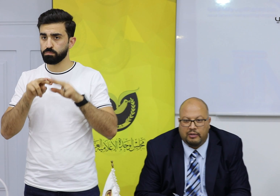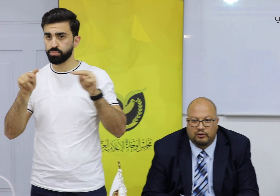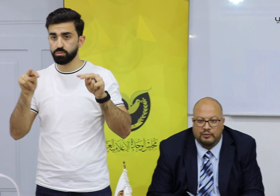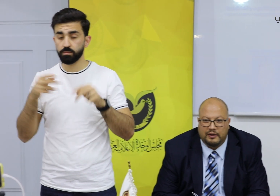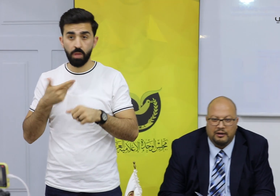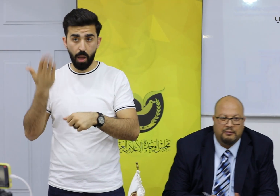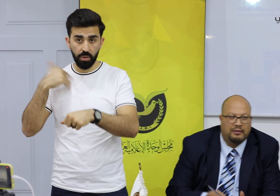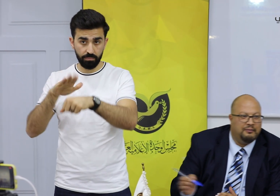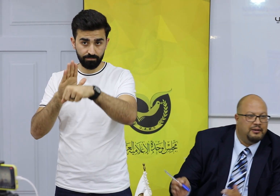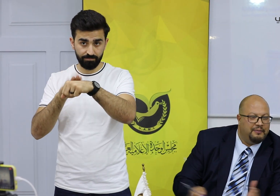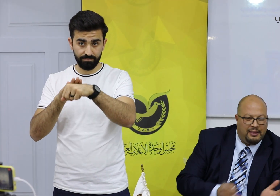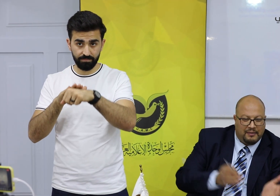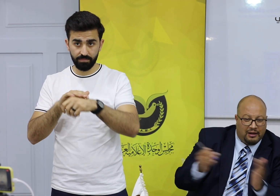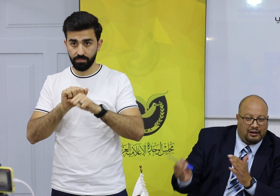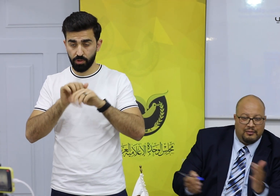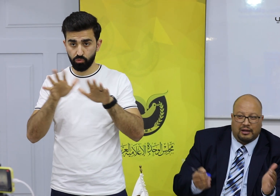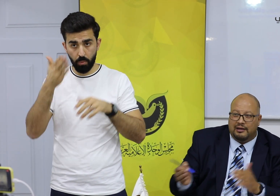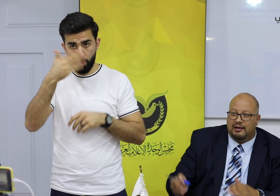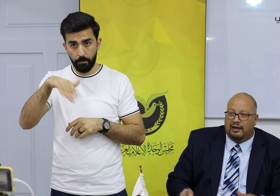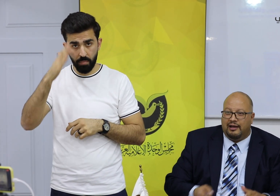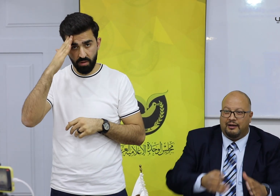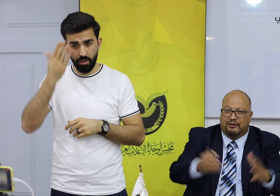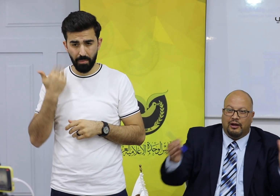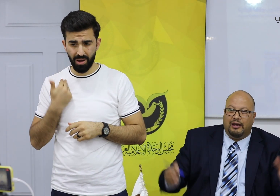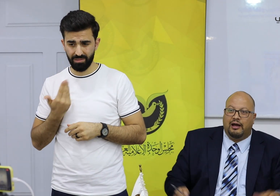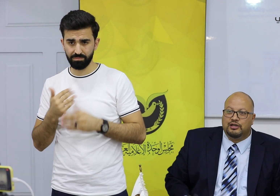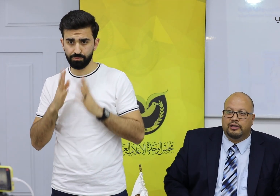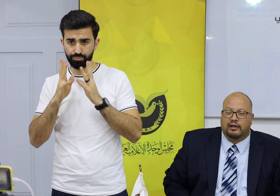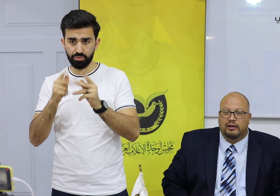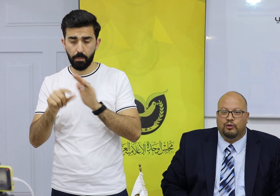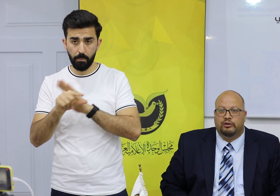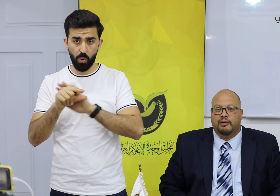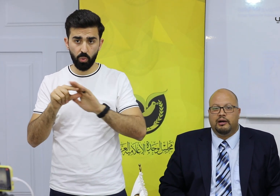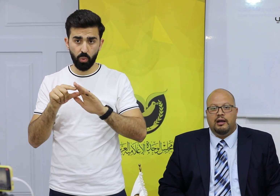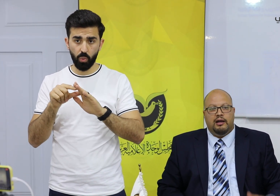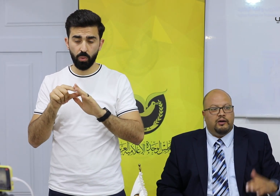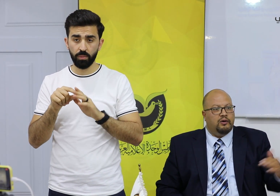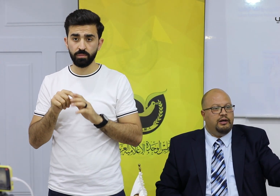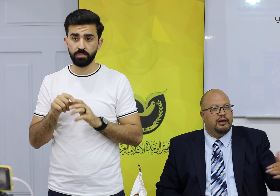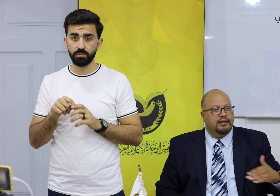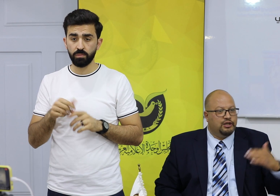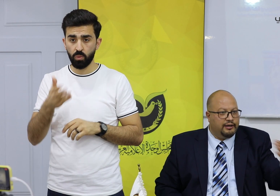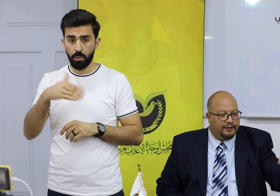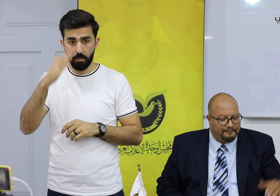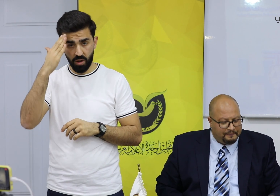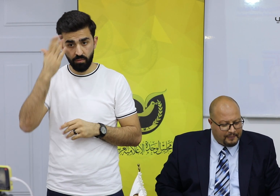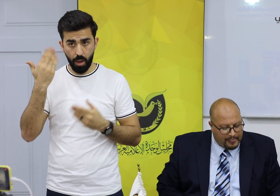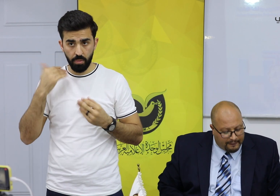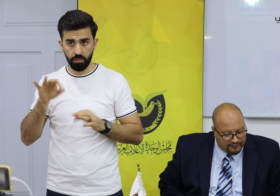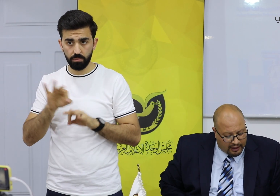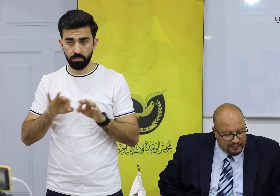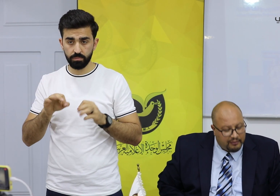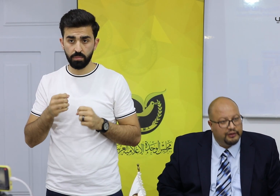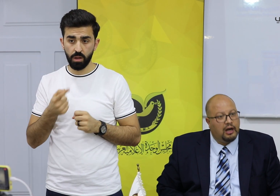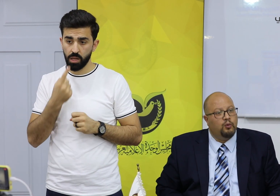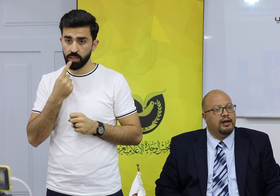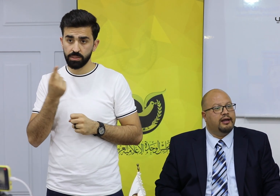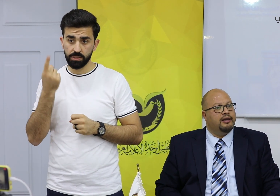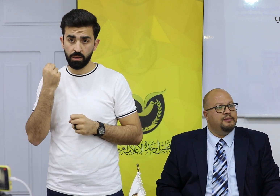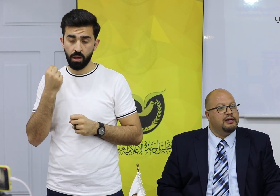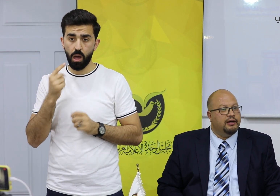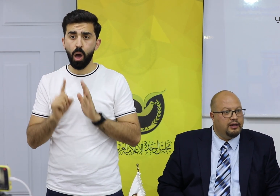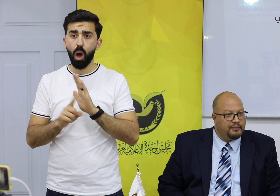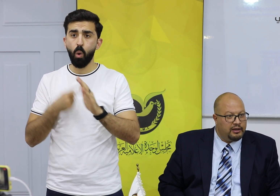ومثل ما خبرتكم يمكن قبل قليل حكينا ولكن خارج نطاق المؤتمر انه احنا انشأنا في العام الماضي